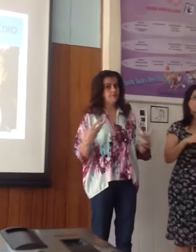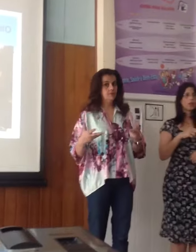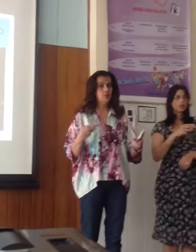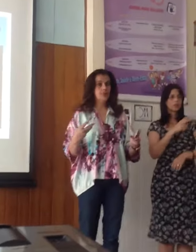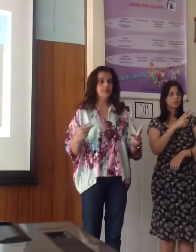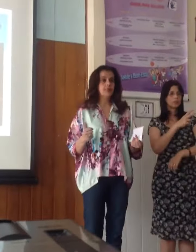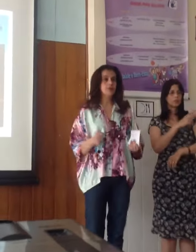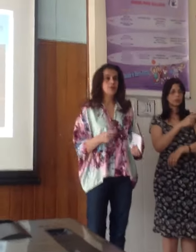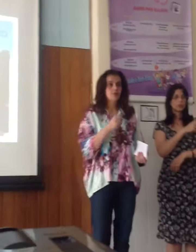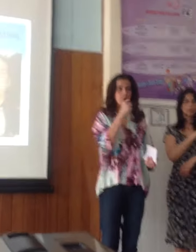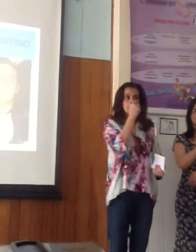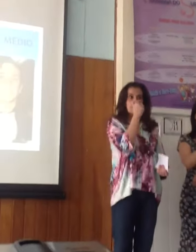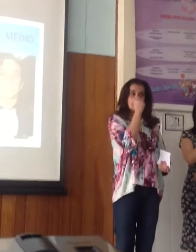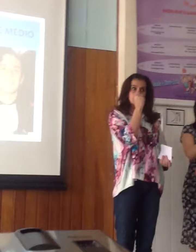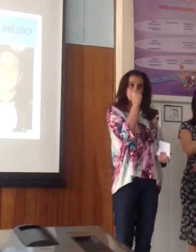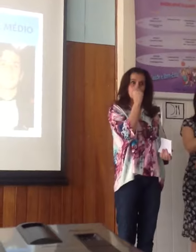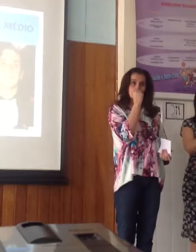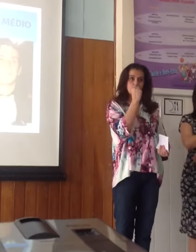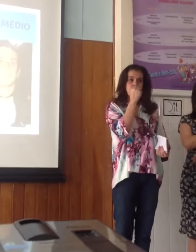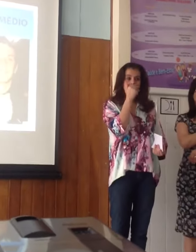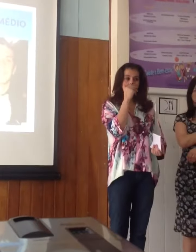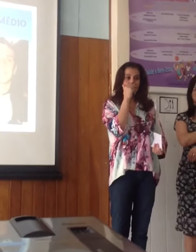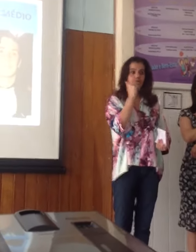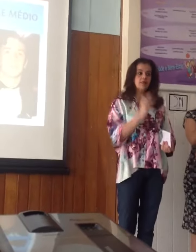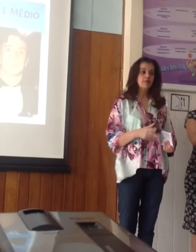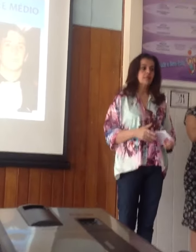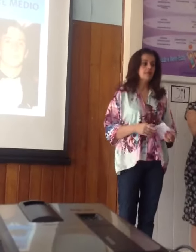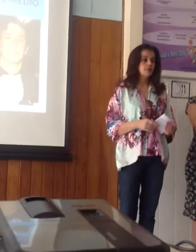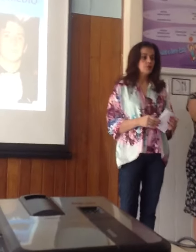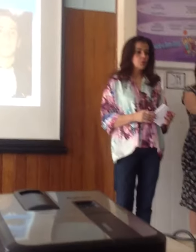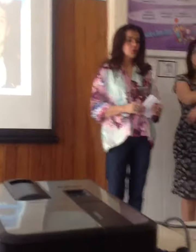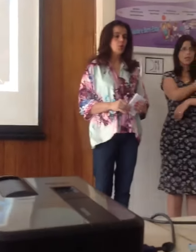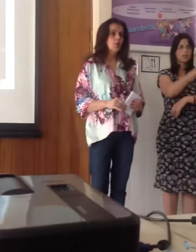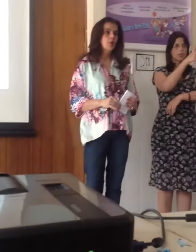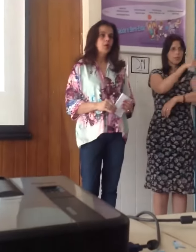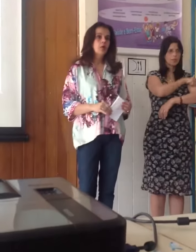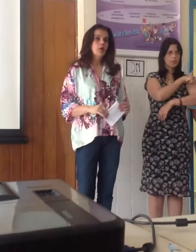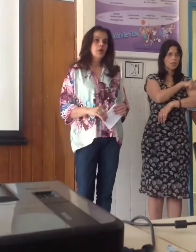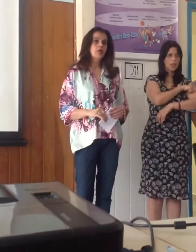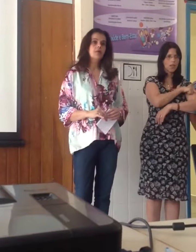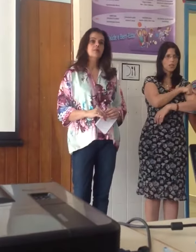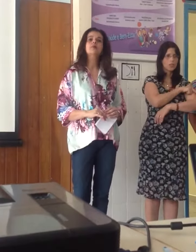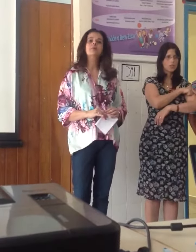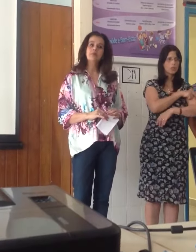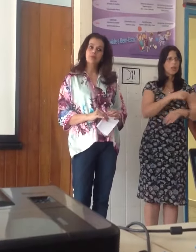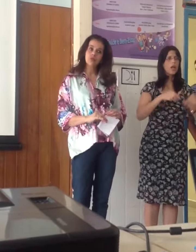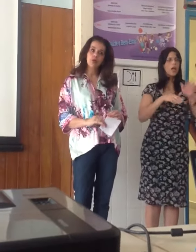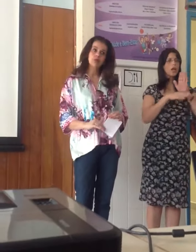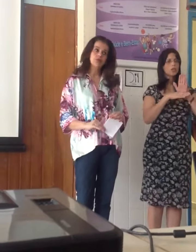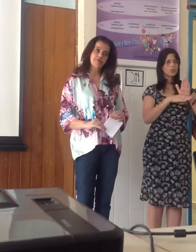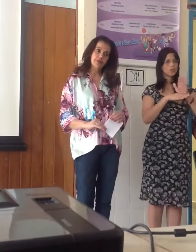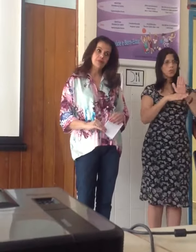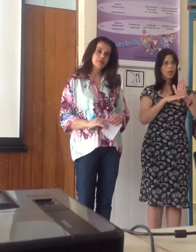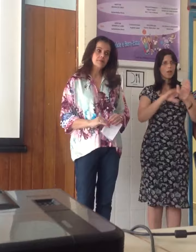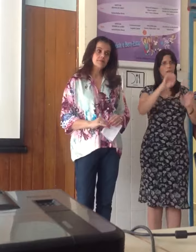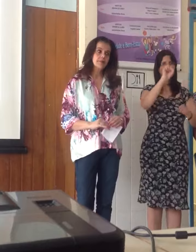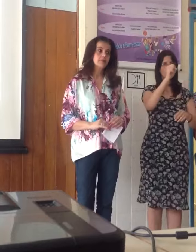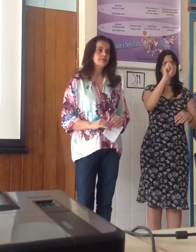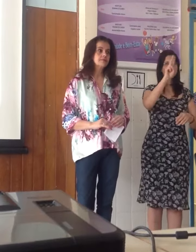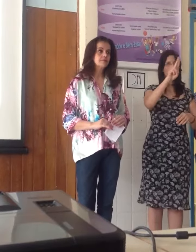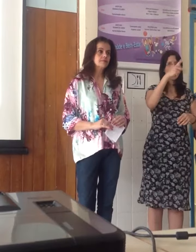Acelerar o processo. Só que a surpresa que ele estudou é também na escola de